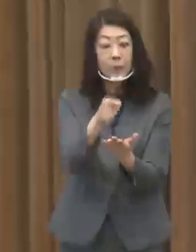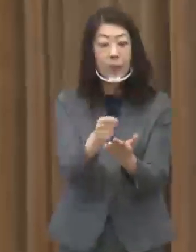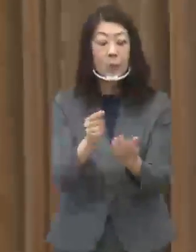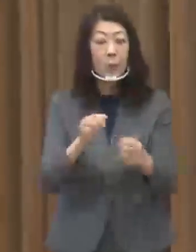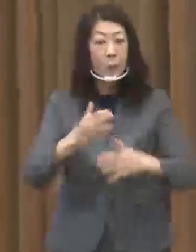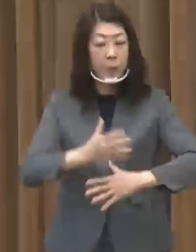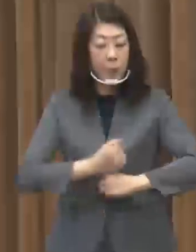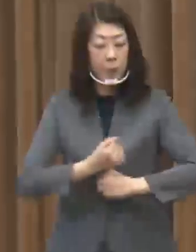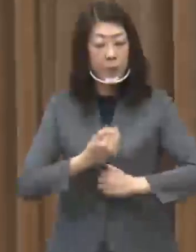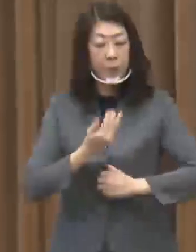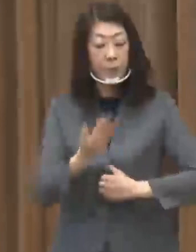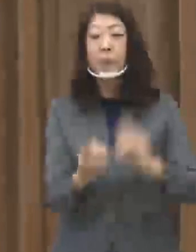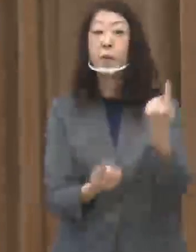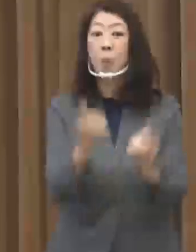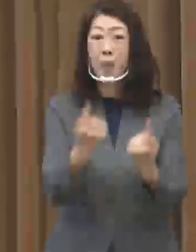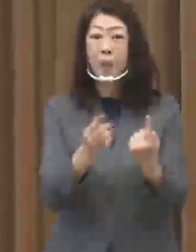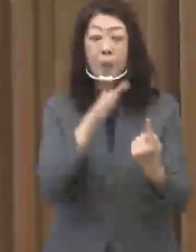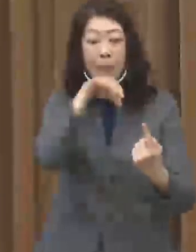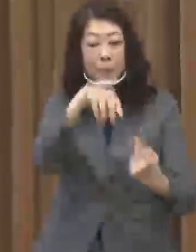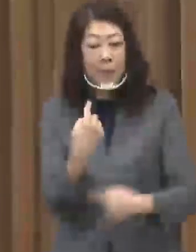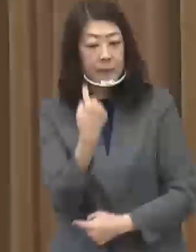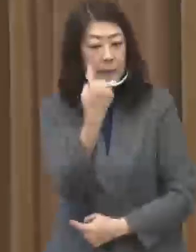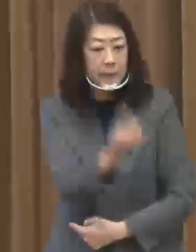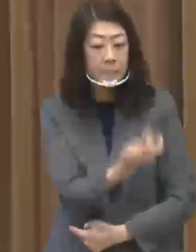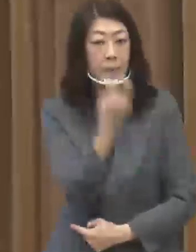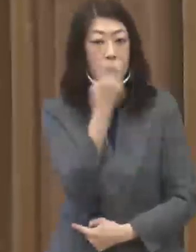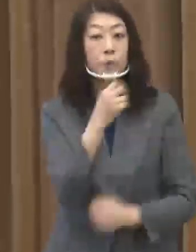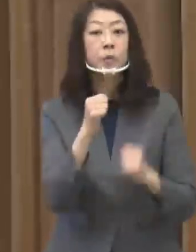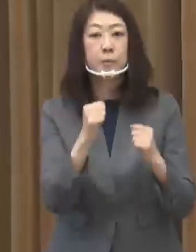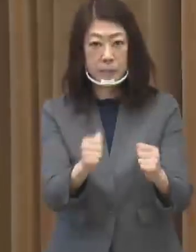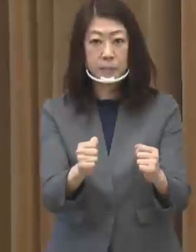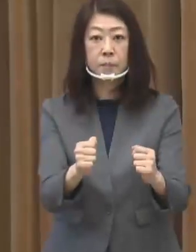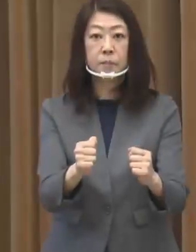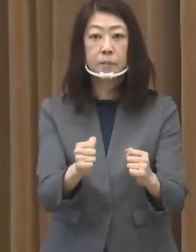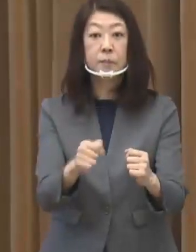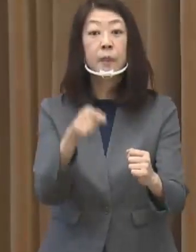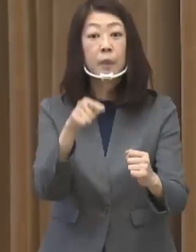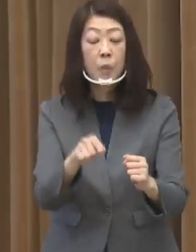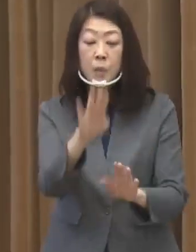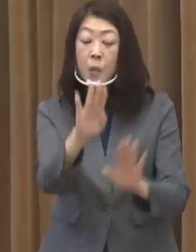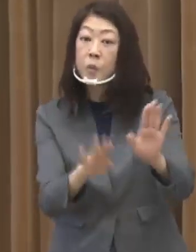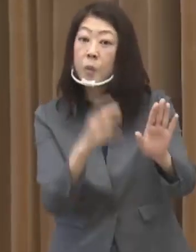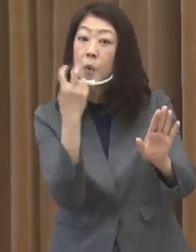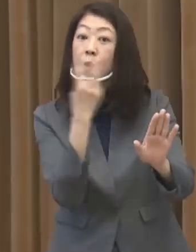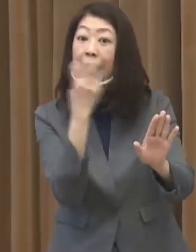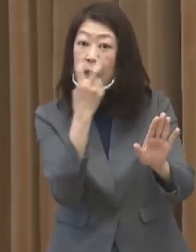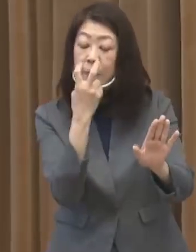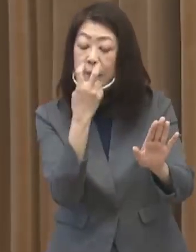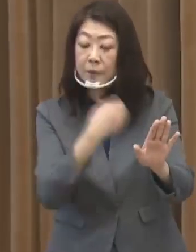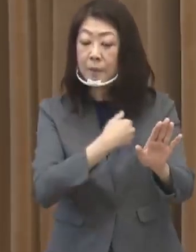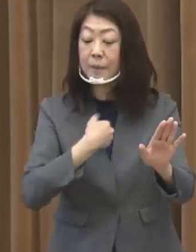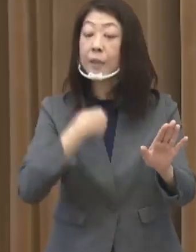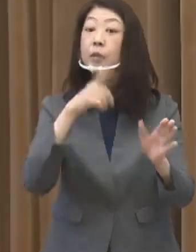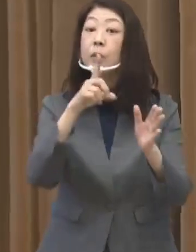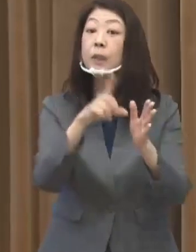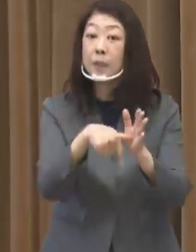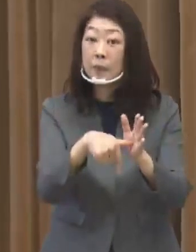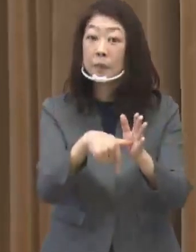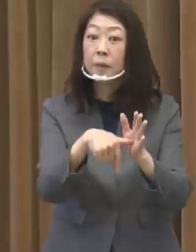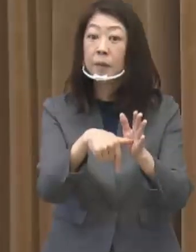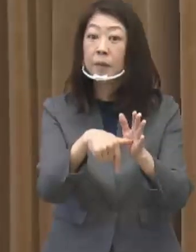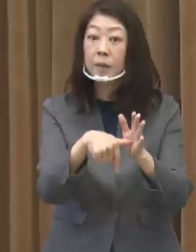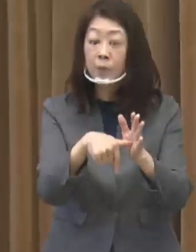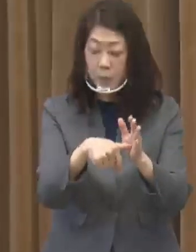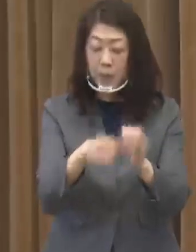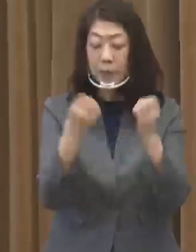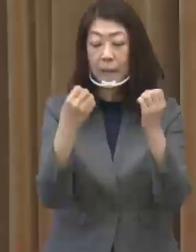て確認をさせていただくというものであります。そしてこの取り組み状況の確認ができる場合には、彩の国新し